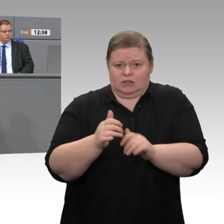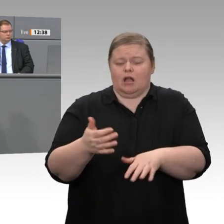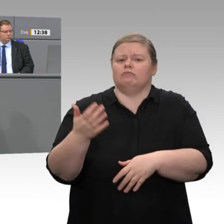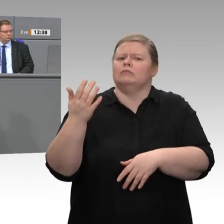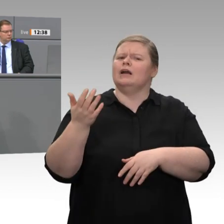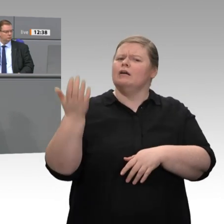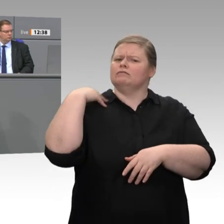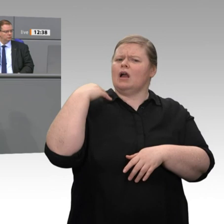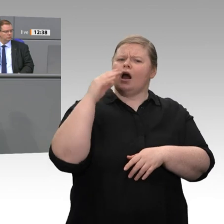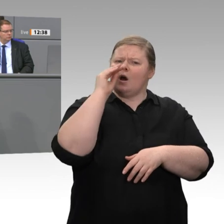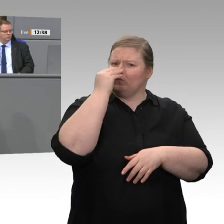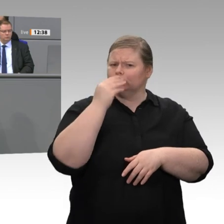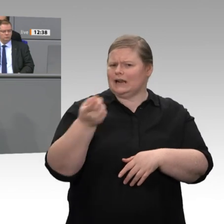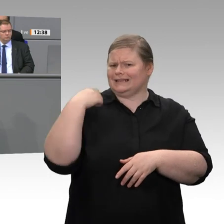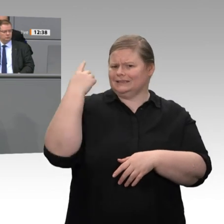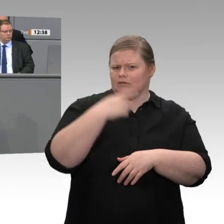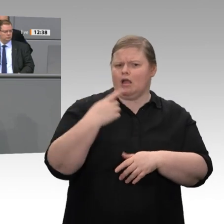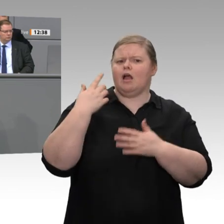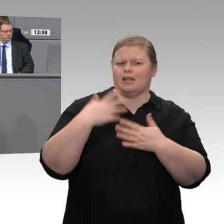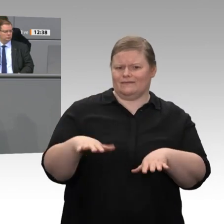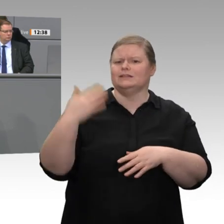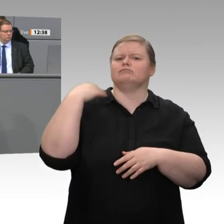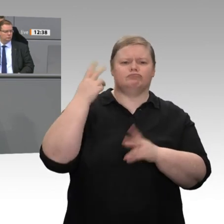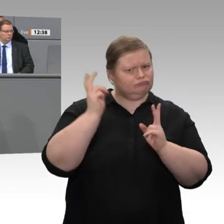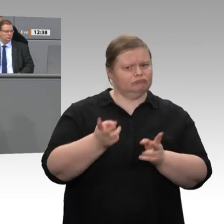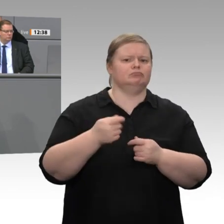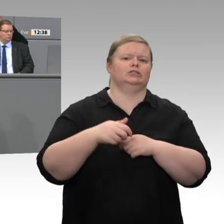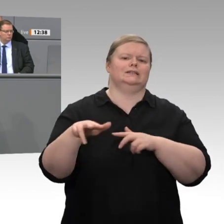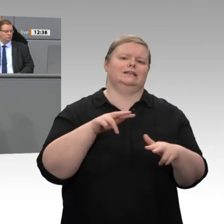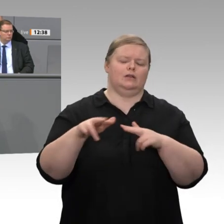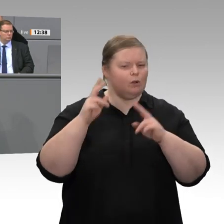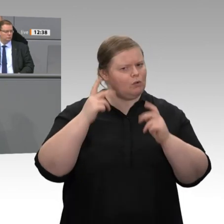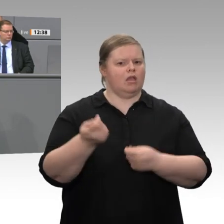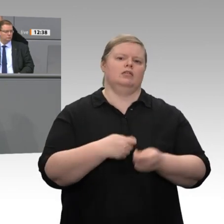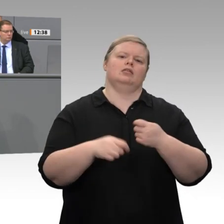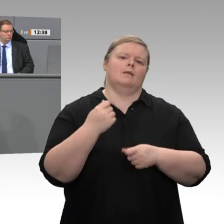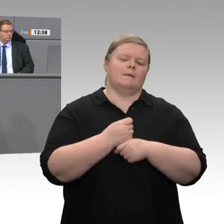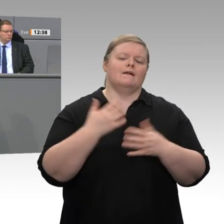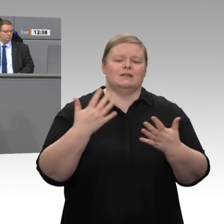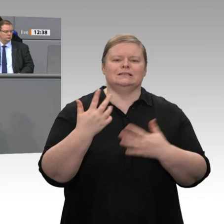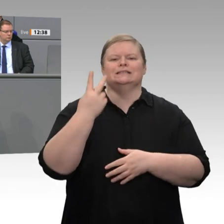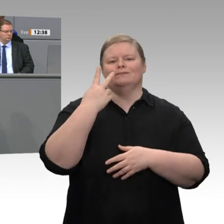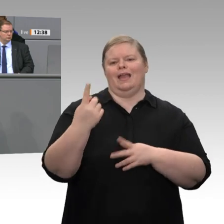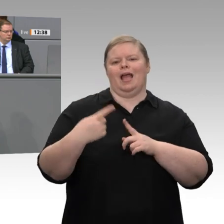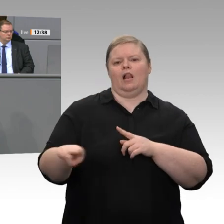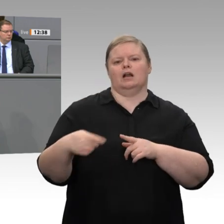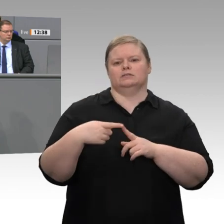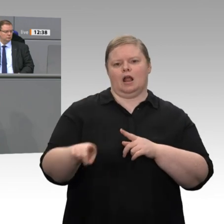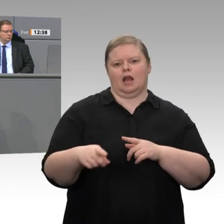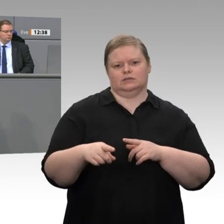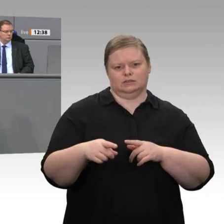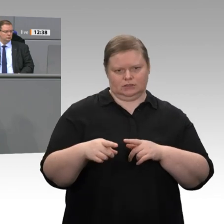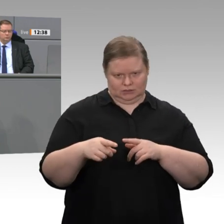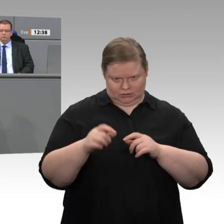Jahres. Da hat die Bundesregierung, das haben Sie in so einem Nebensatz auch erwähnt, tatsächlich gehandelt, nämlich zwei Erlasse